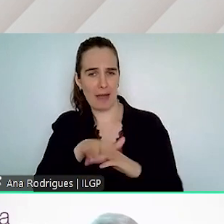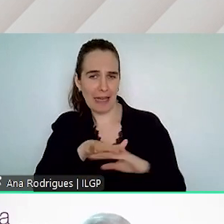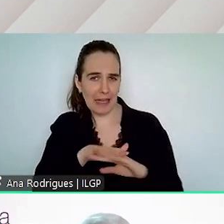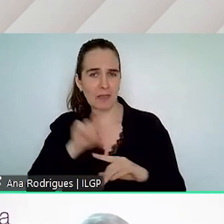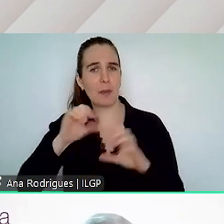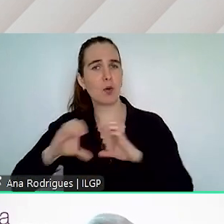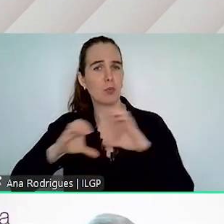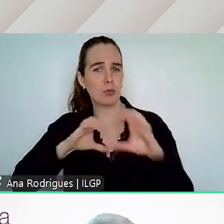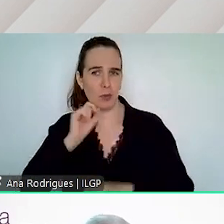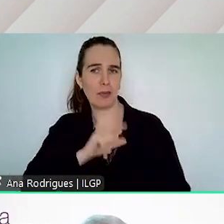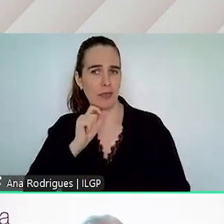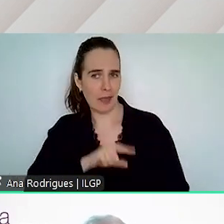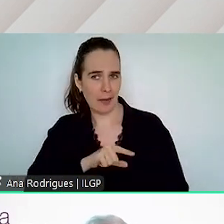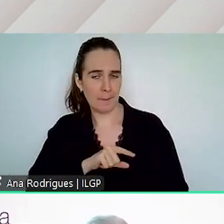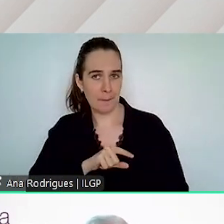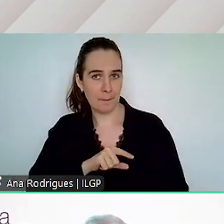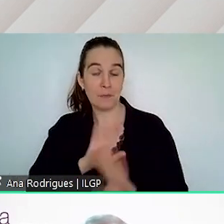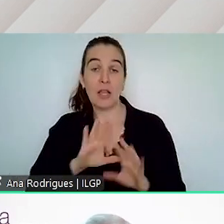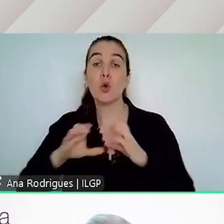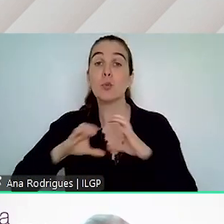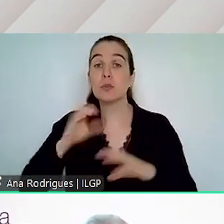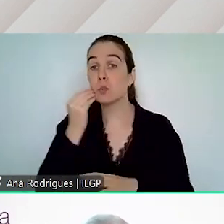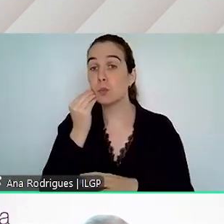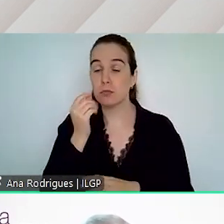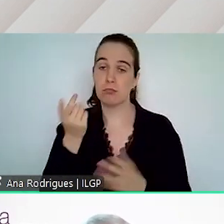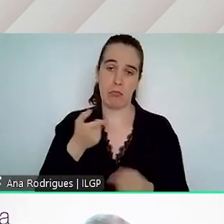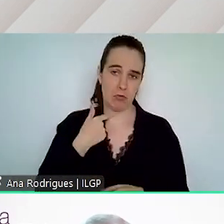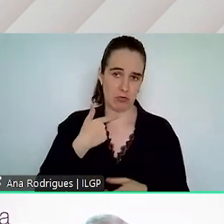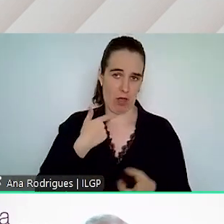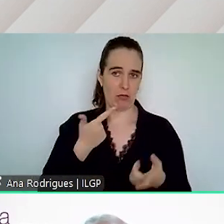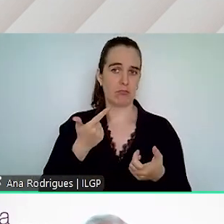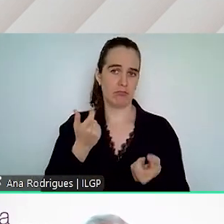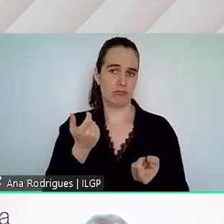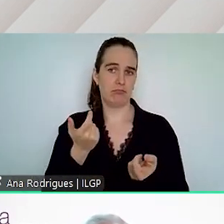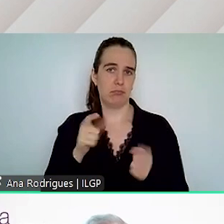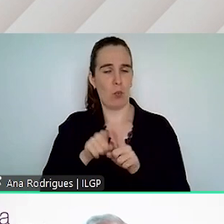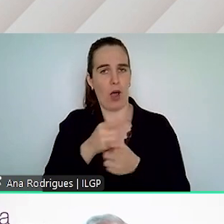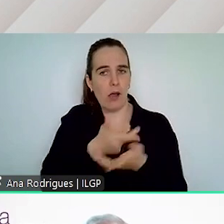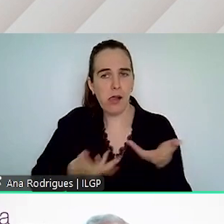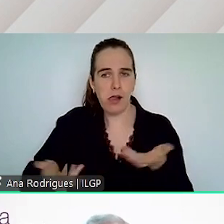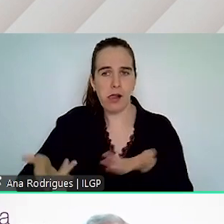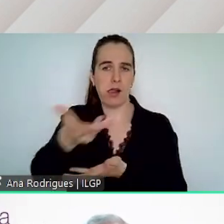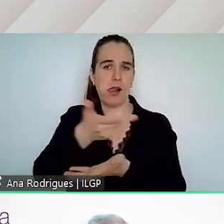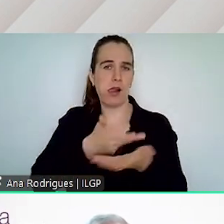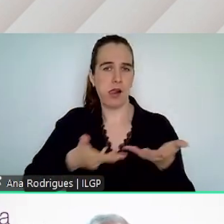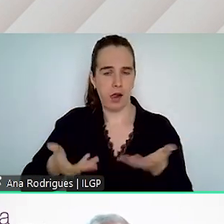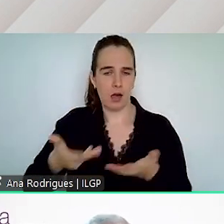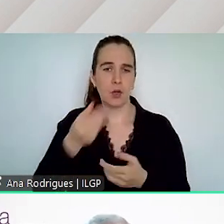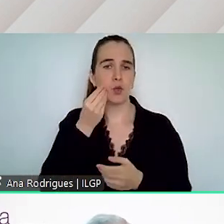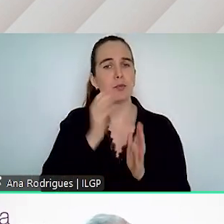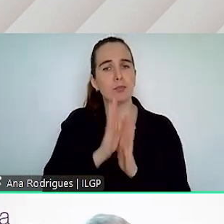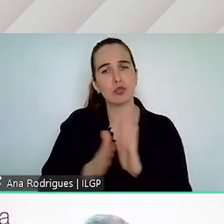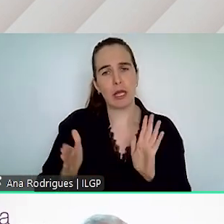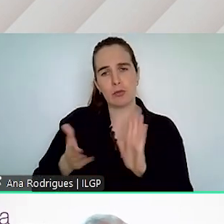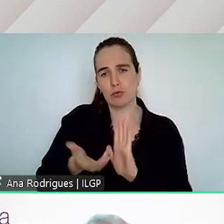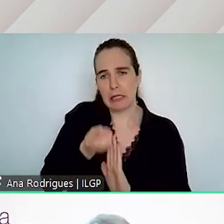comunicação, evidentemente digital, para que possa haver partilha dos processos de